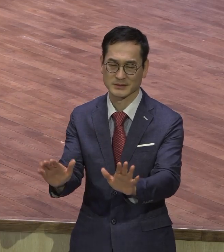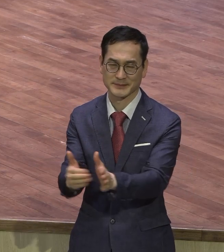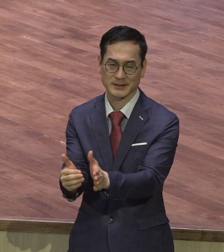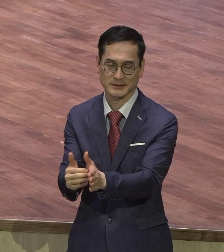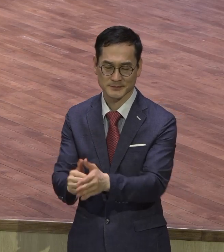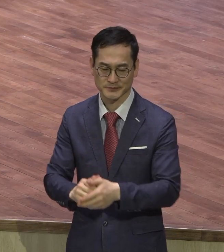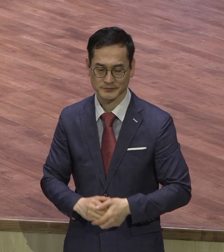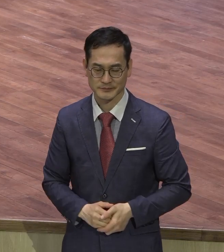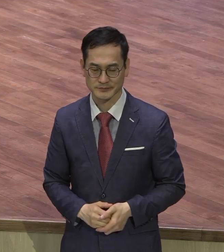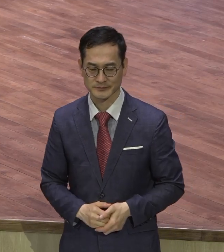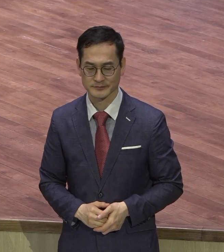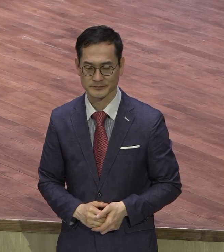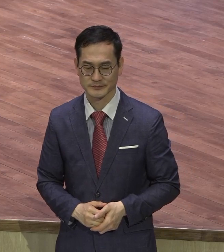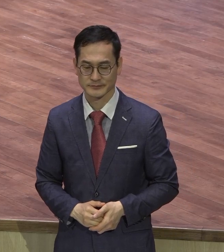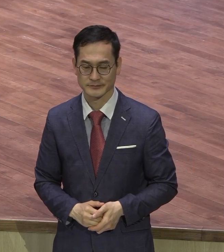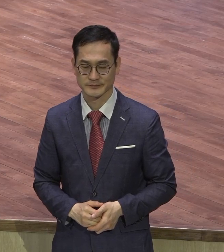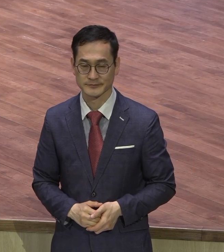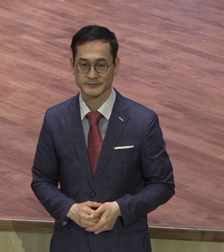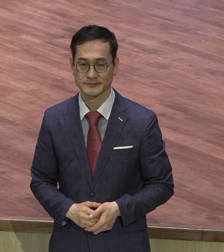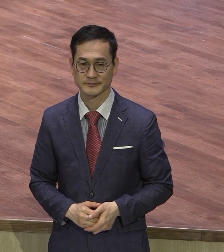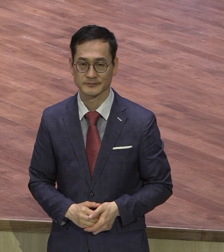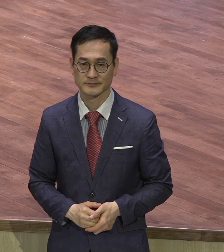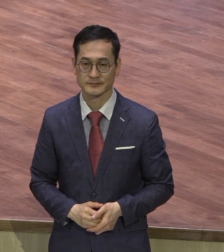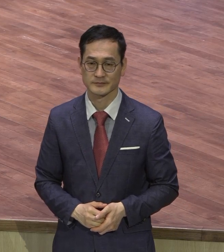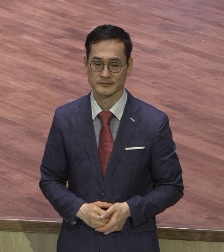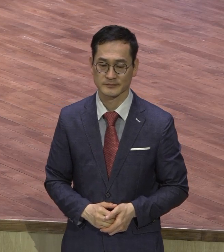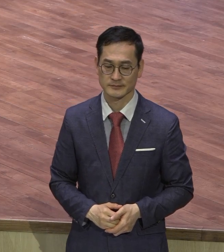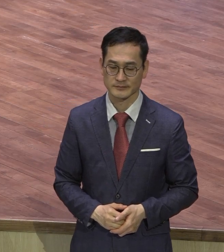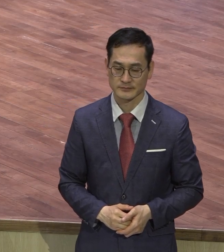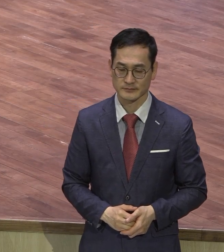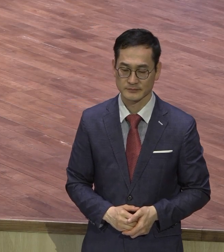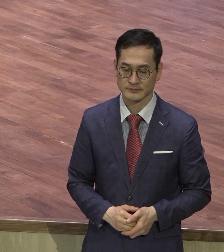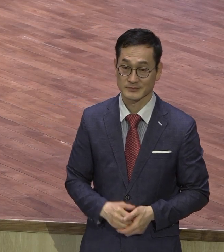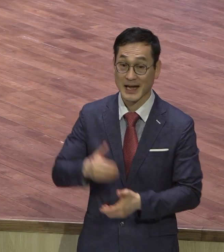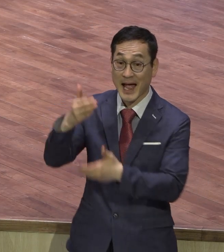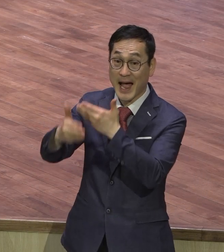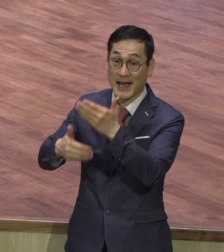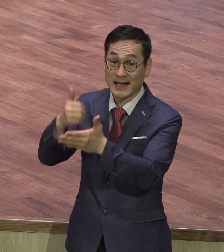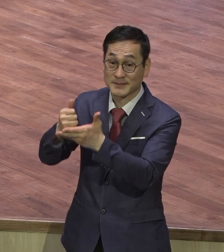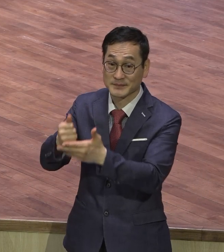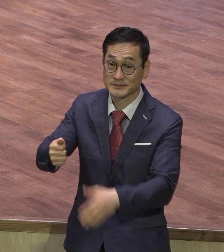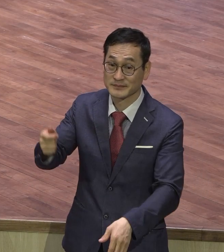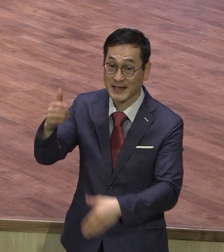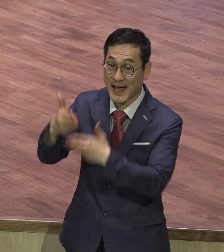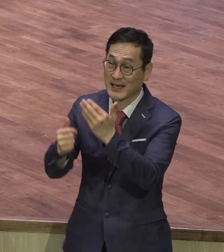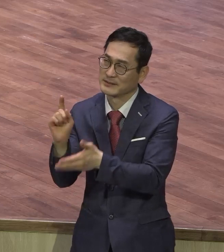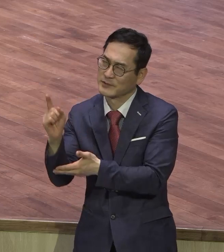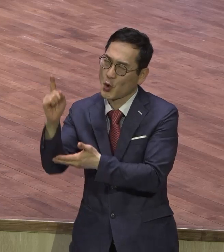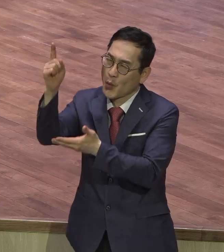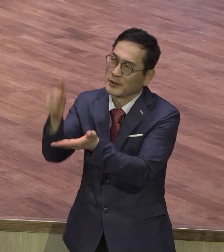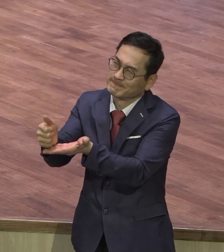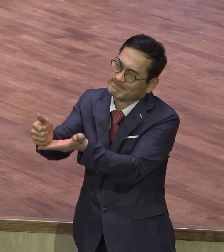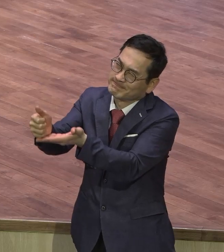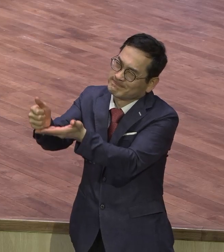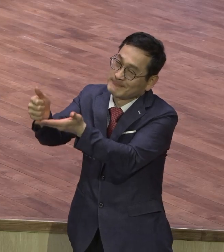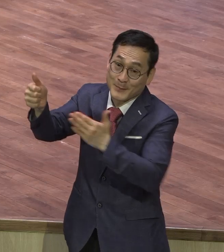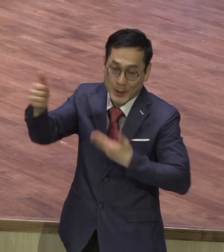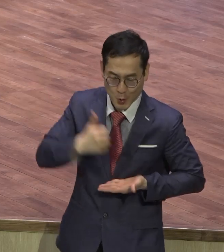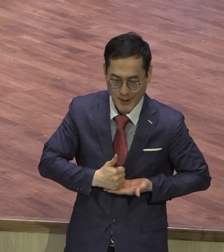하나님이요 높이면 끊임없이 높아가요. 하나님 낮추면 끊임없이 바닥까지 친다니까. 그 경험 안